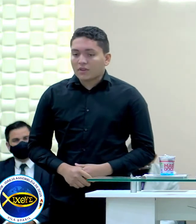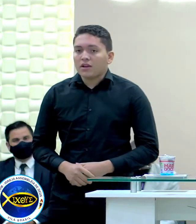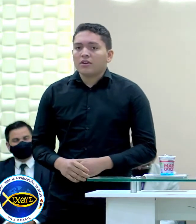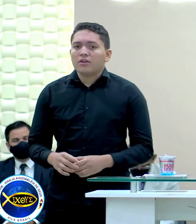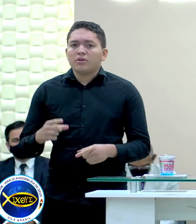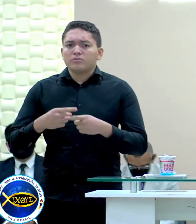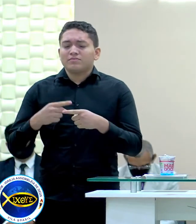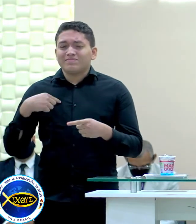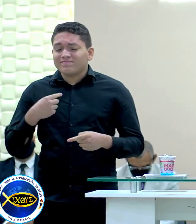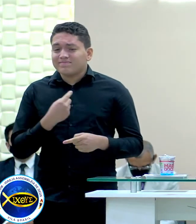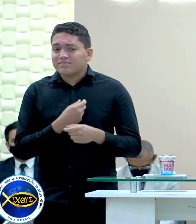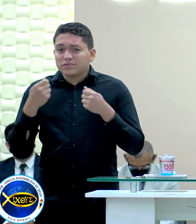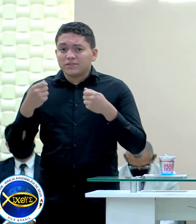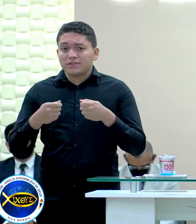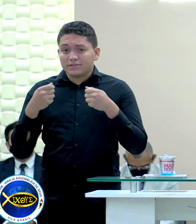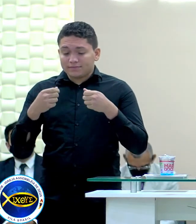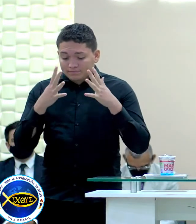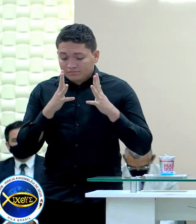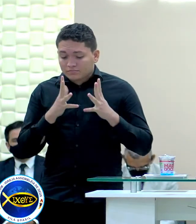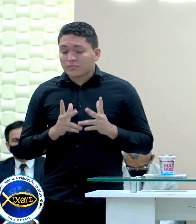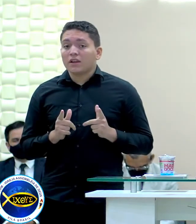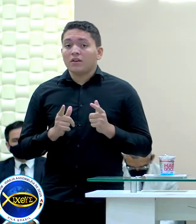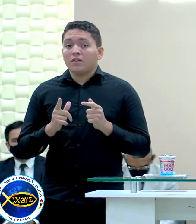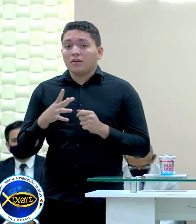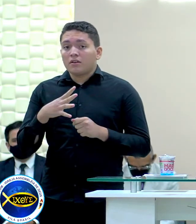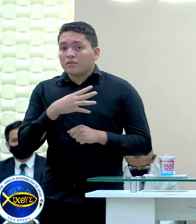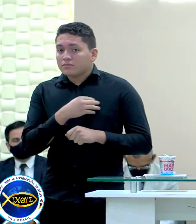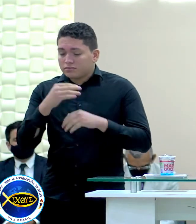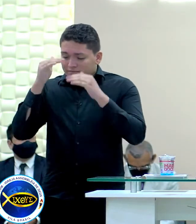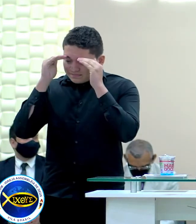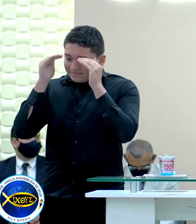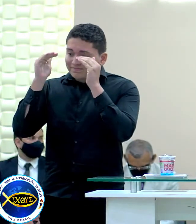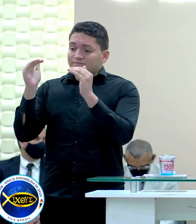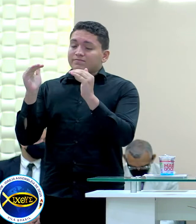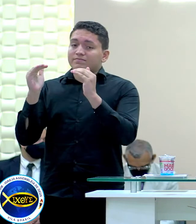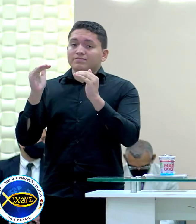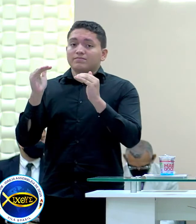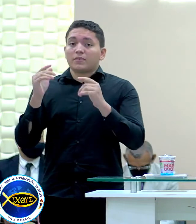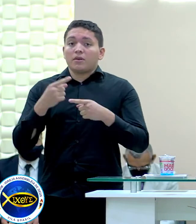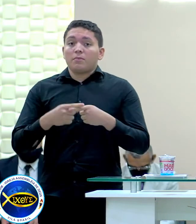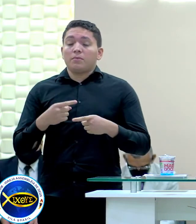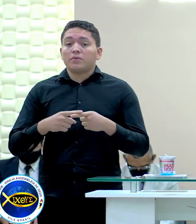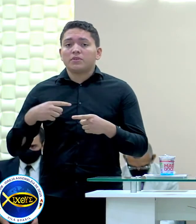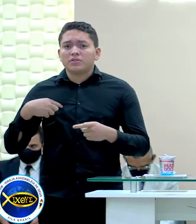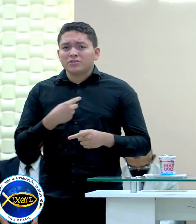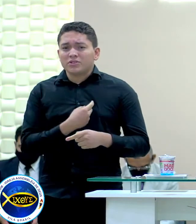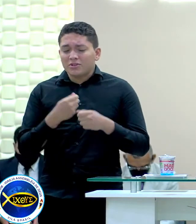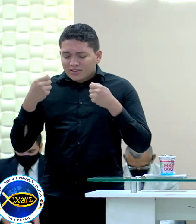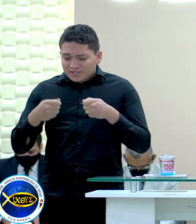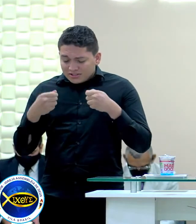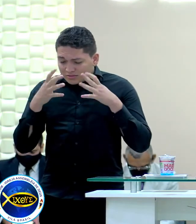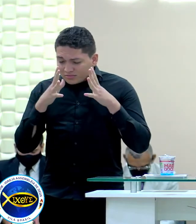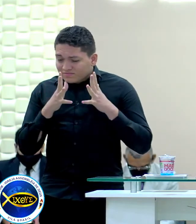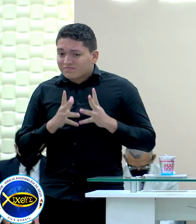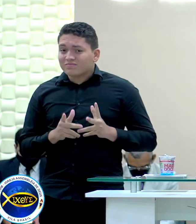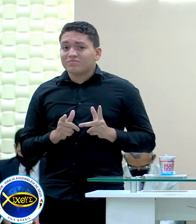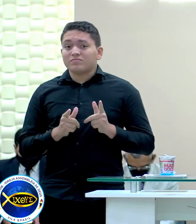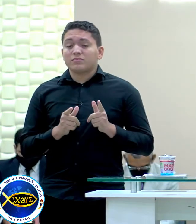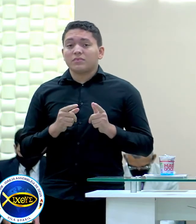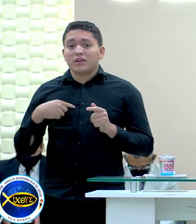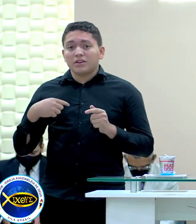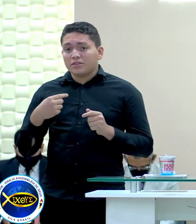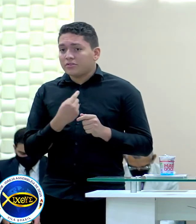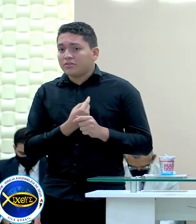ser santos? Porque somos filhos obedientes. Porque devemos ser santos? Porque não somos mais